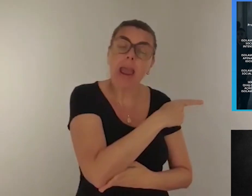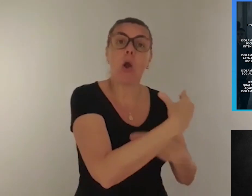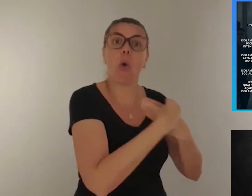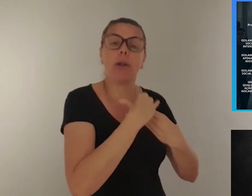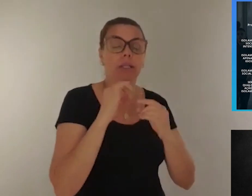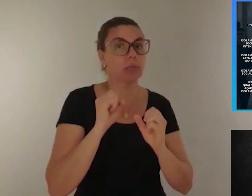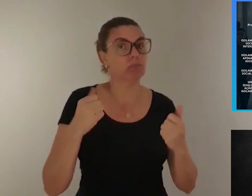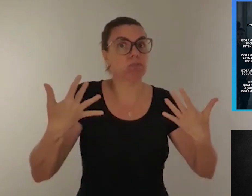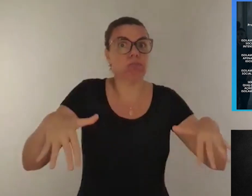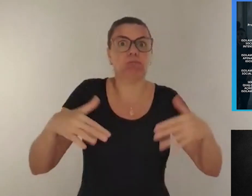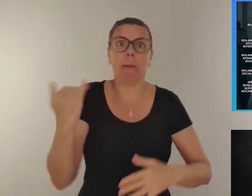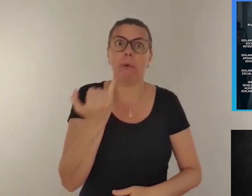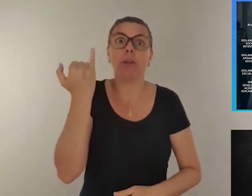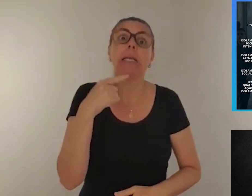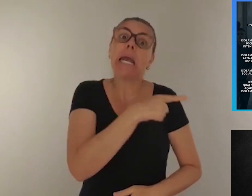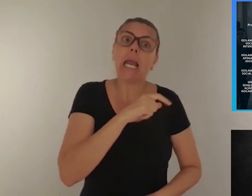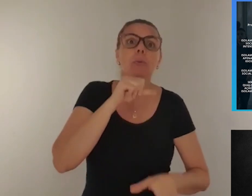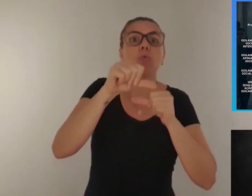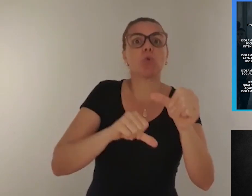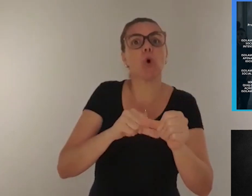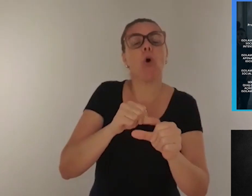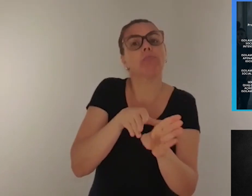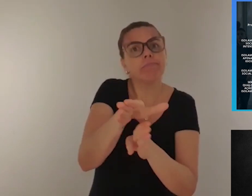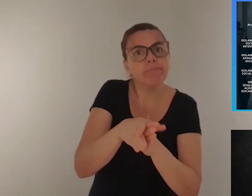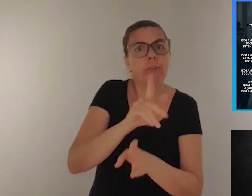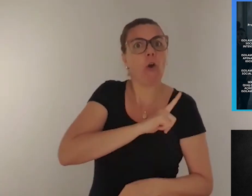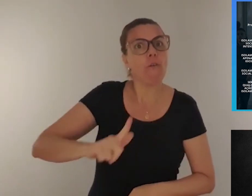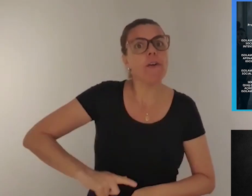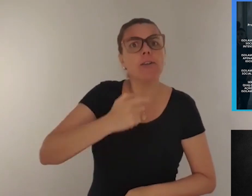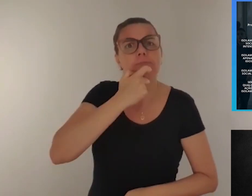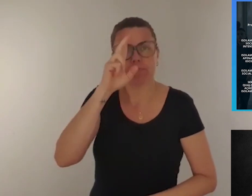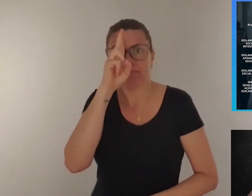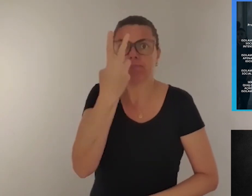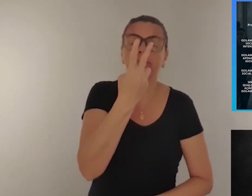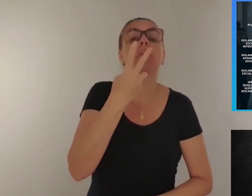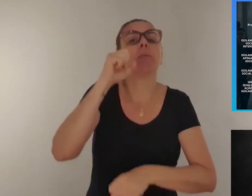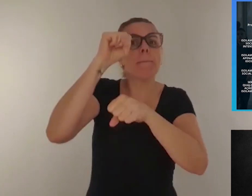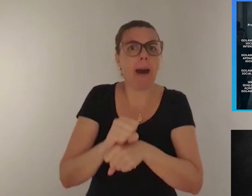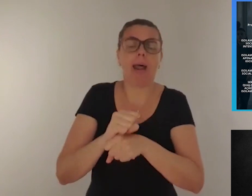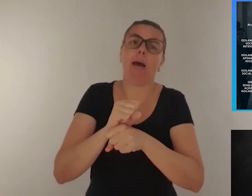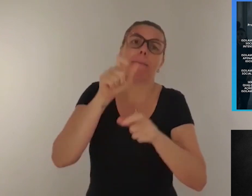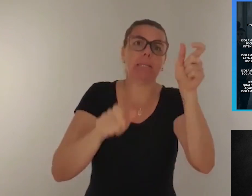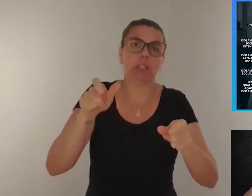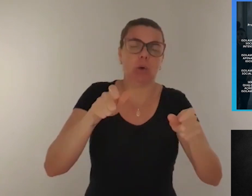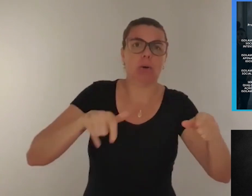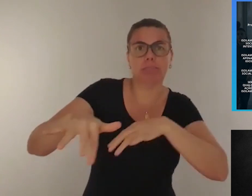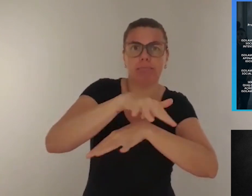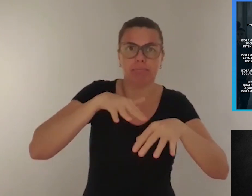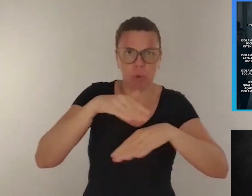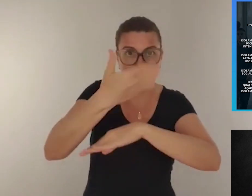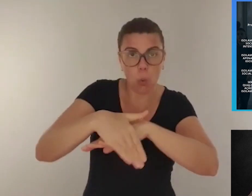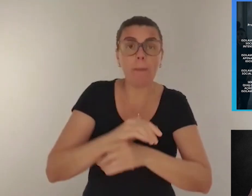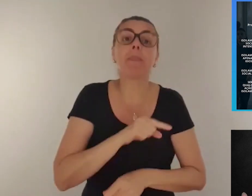de análise que orientam políticas públicas e foram quem mudou a política de combate inglesa da Covid-19 para uma restrição bem